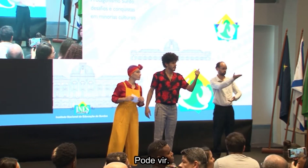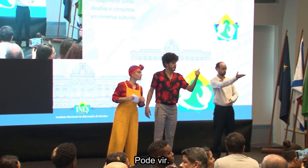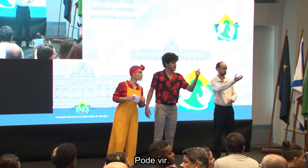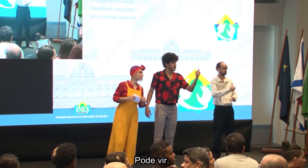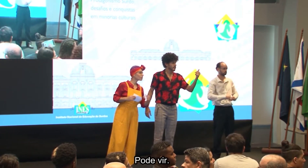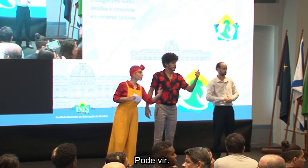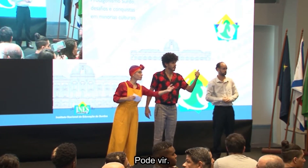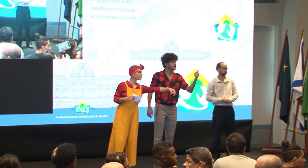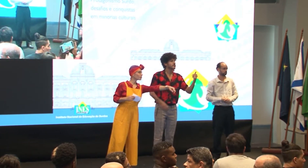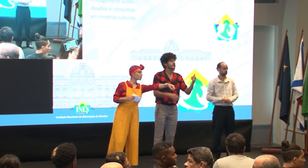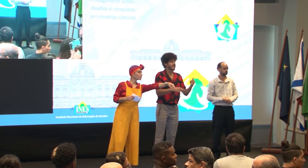Pode vir.